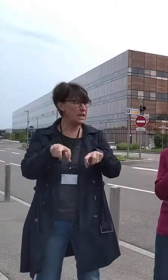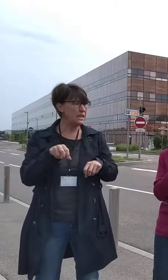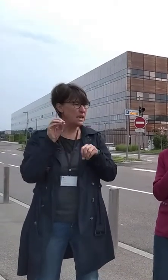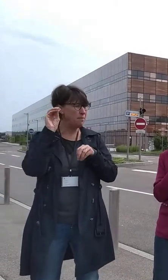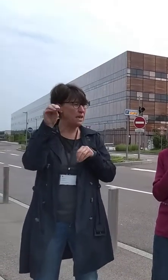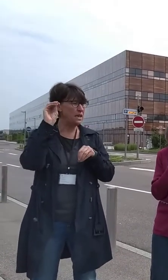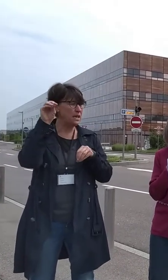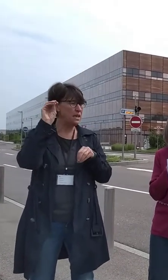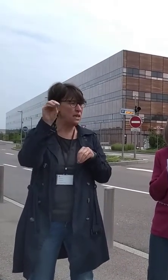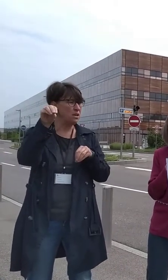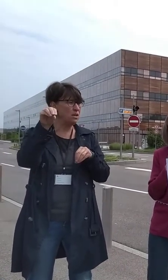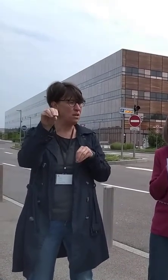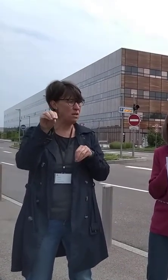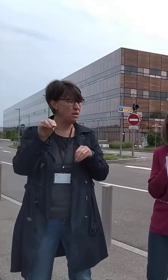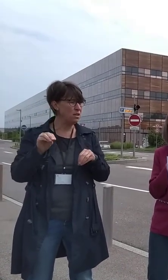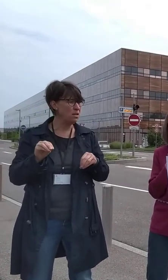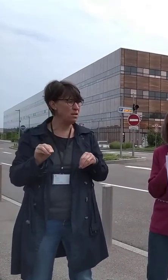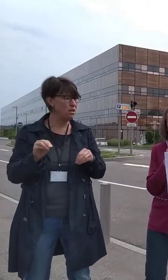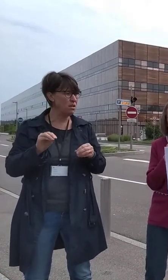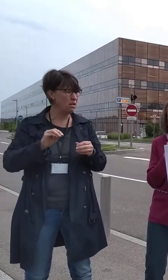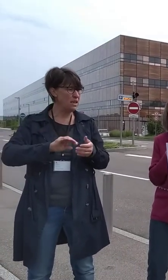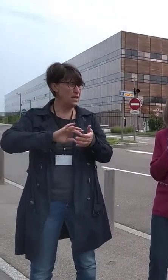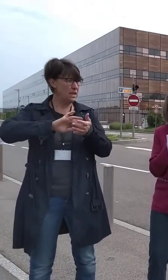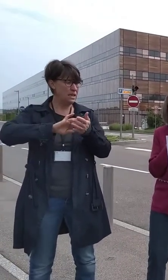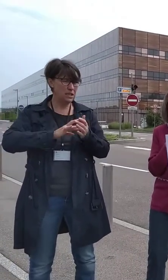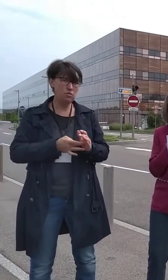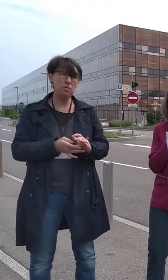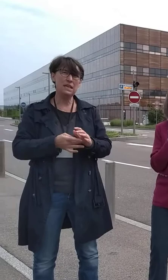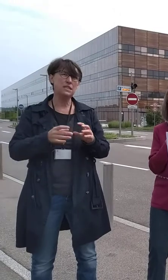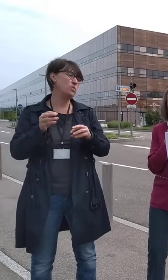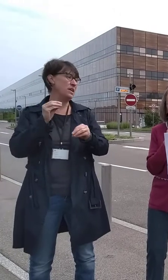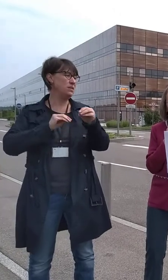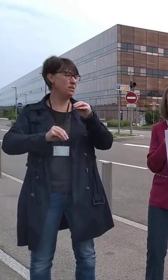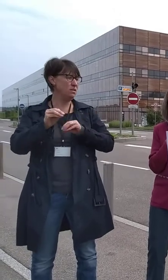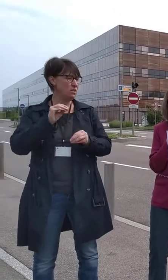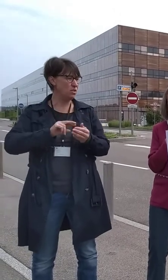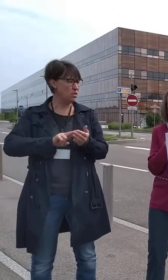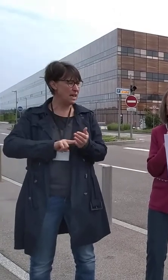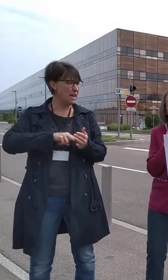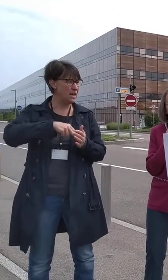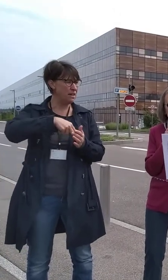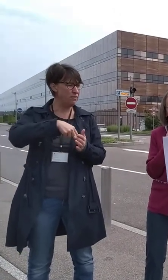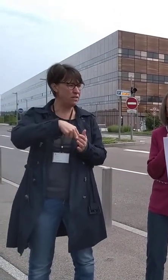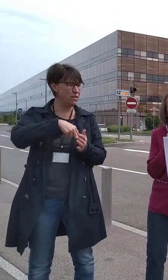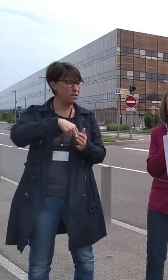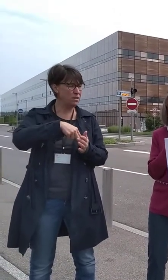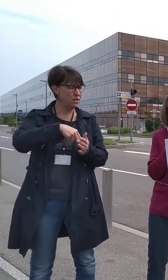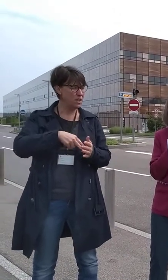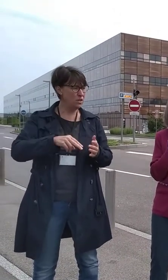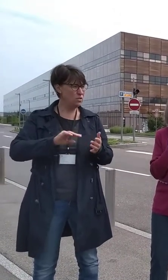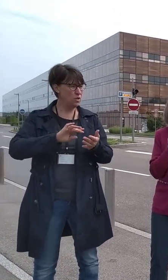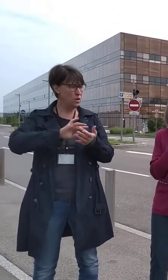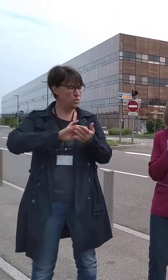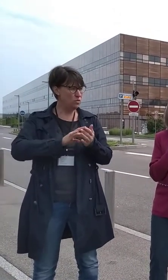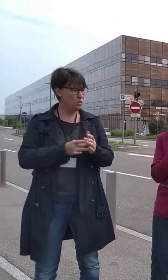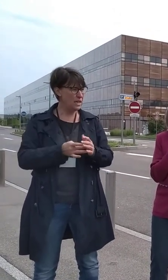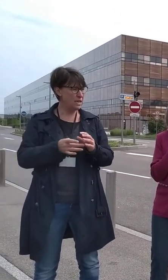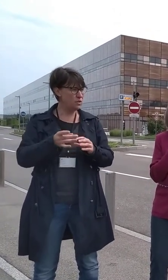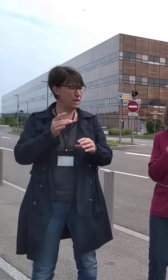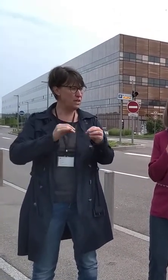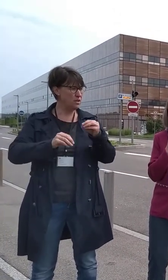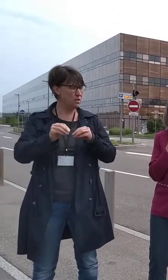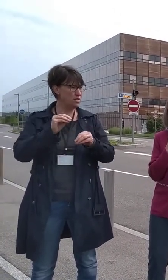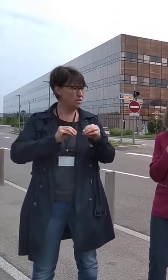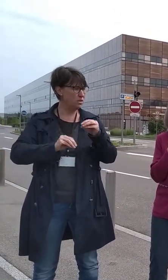Franche-Comté t'appelle et tous les soignants se lèvent, tous